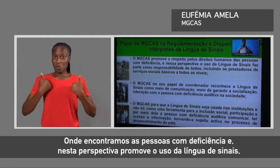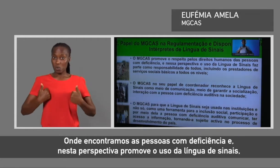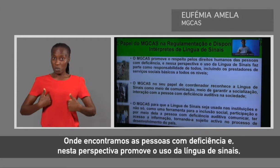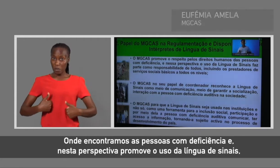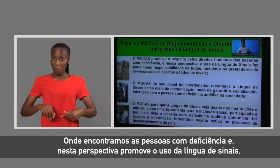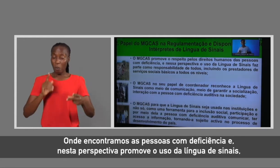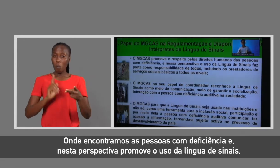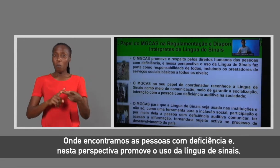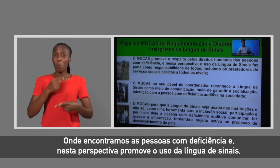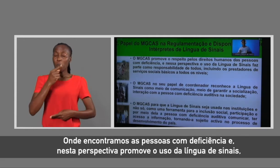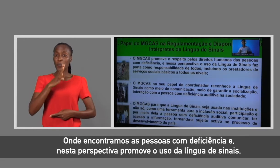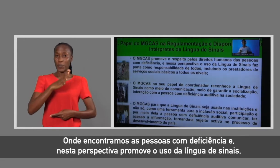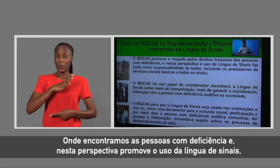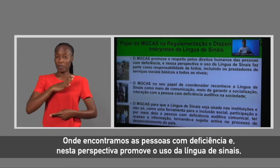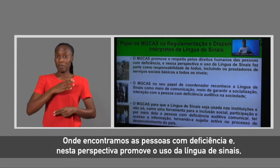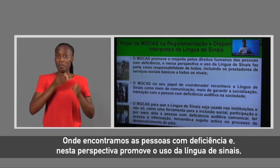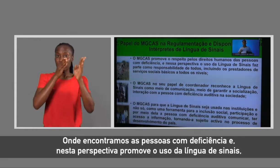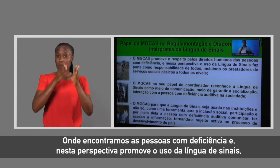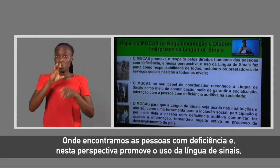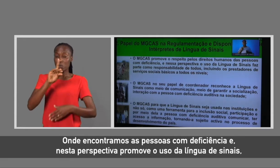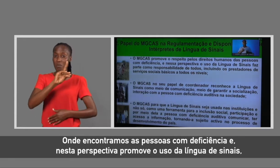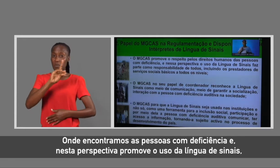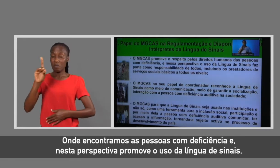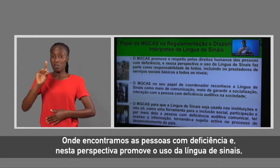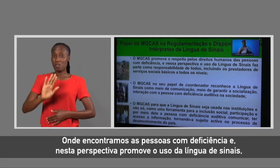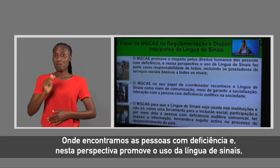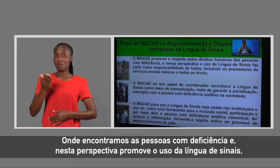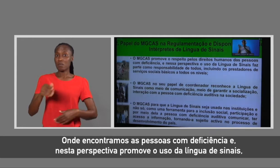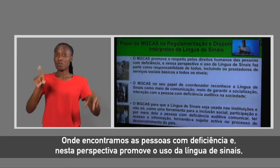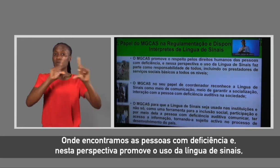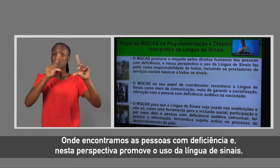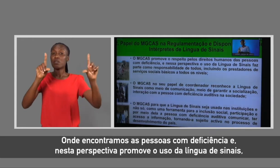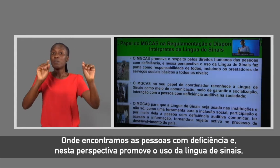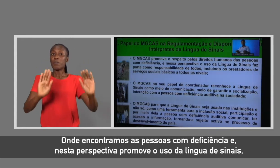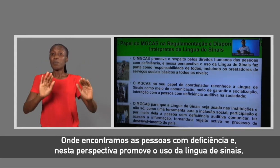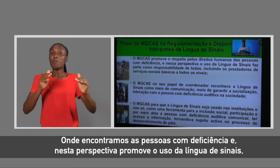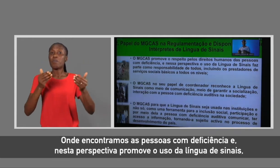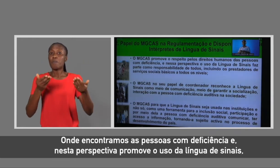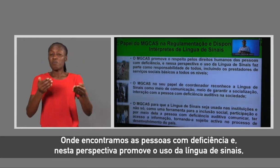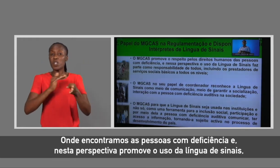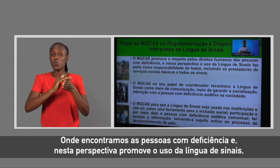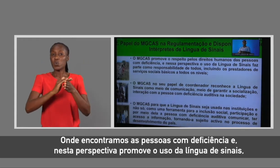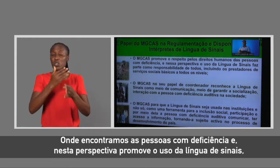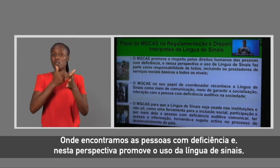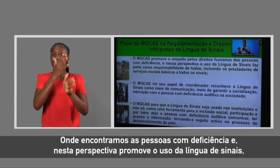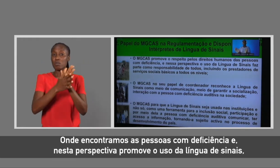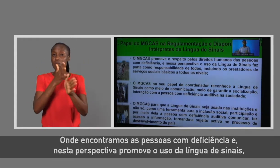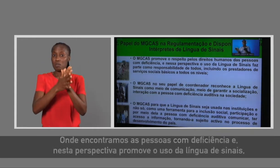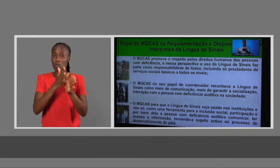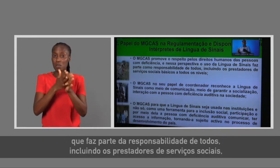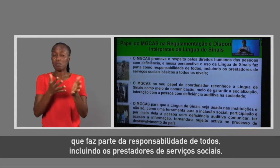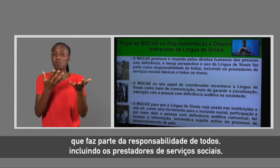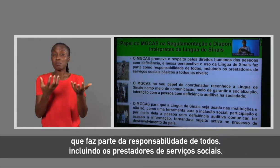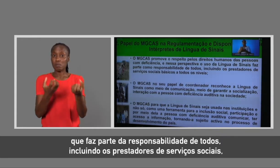onde encontramos as pessoas com deficiência, e nessa perspectiva, portanto, promove o uso da língua de